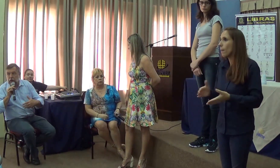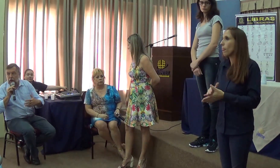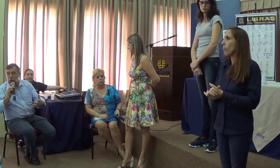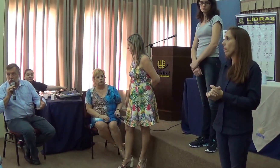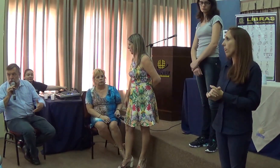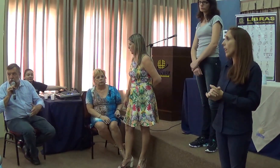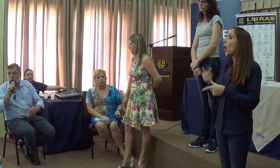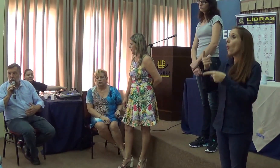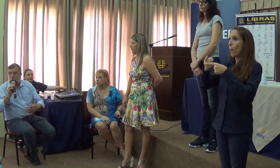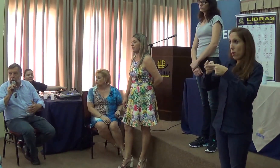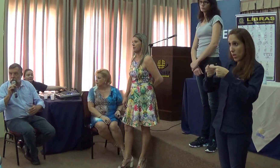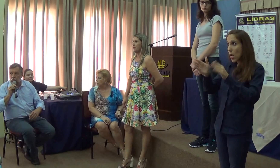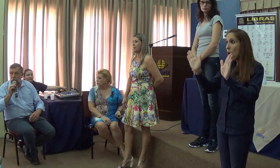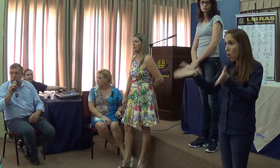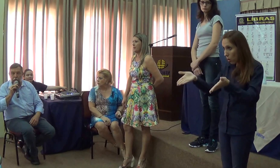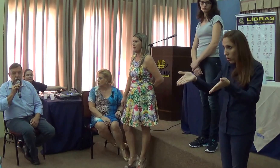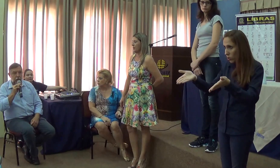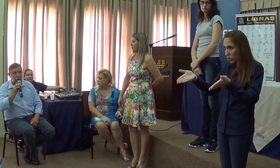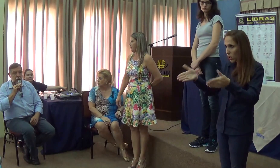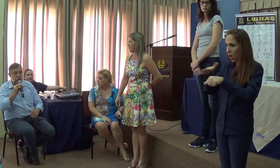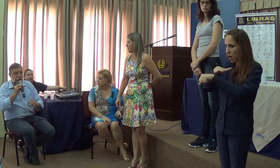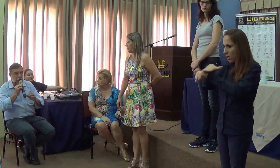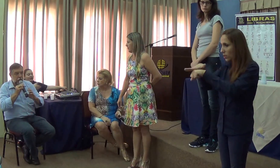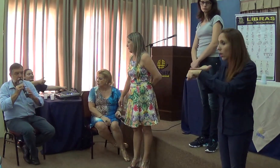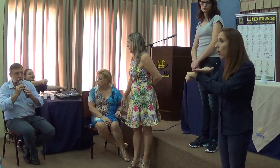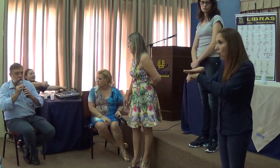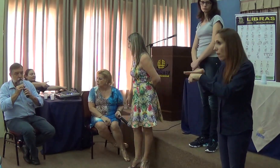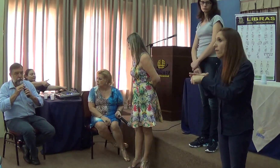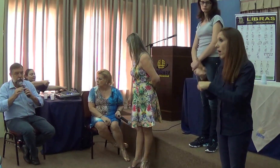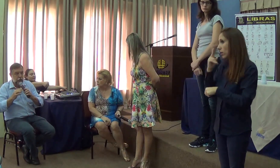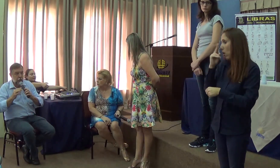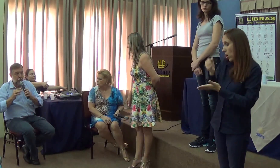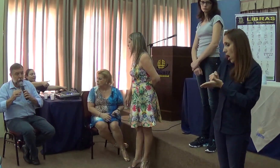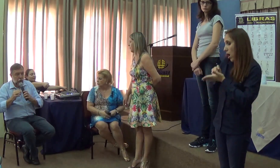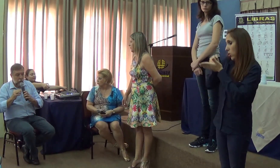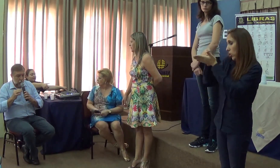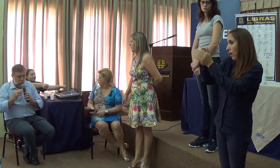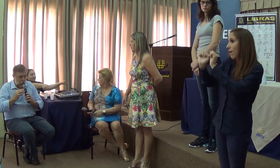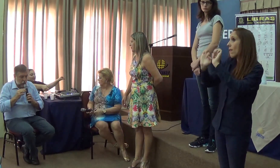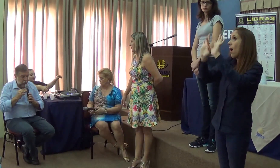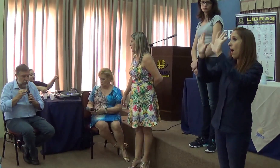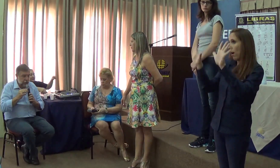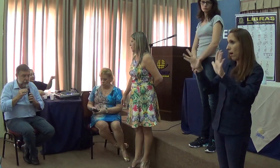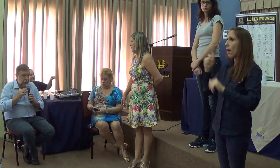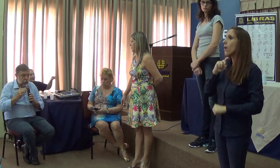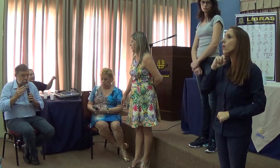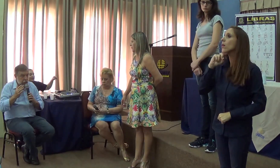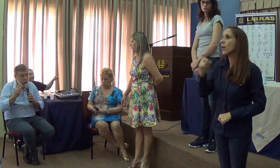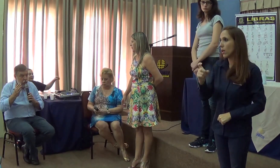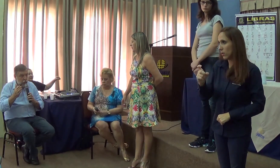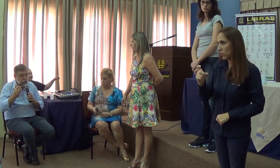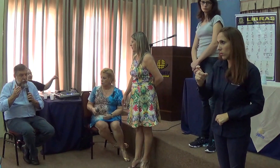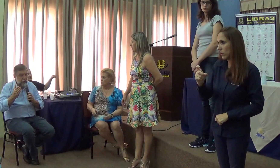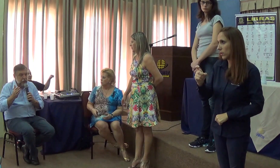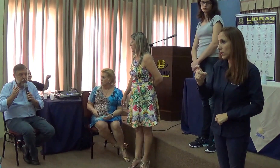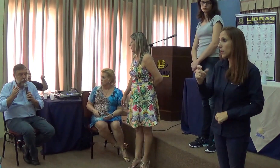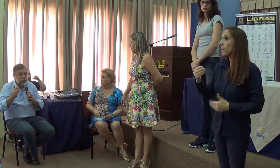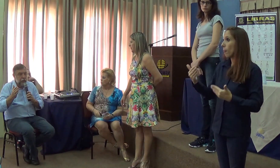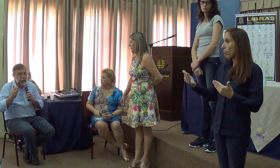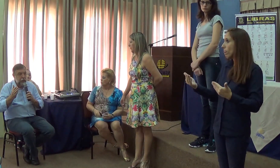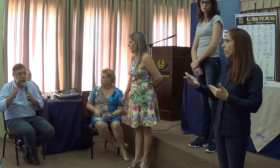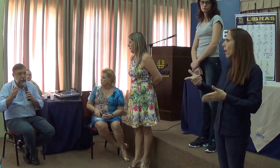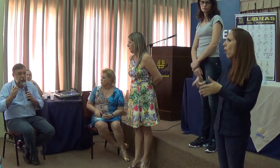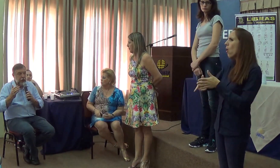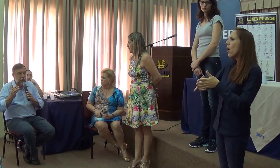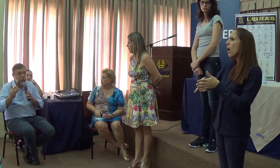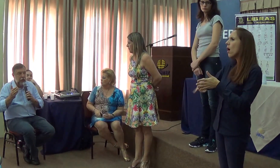esse diálogo ajudaria a esclarecer as dúvidas. Por exemplo, a observação que